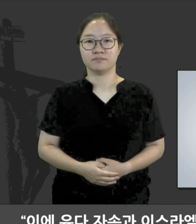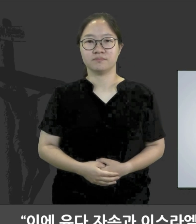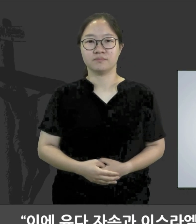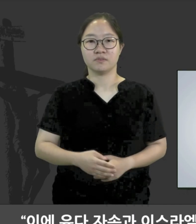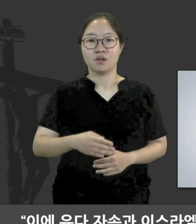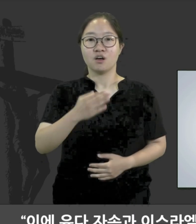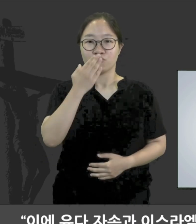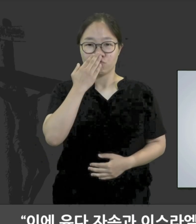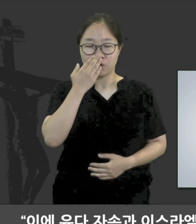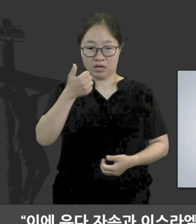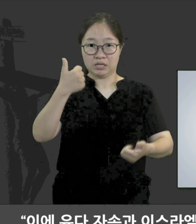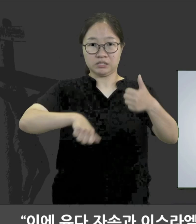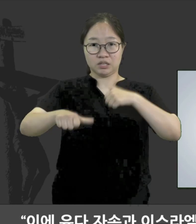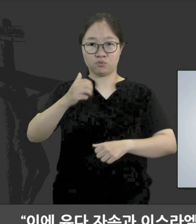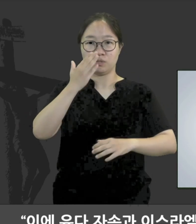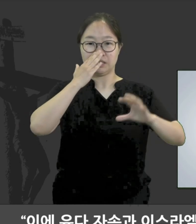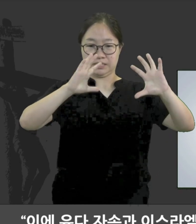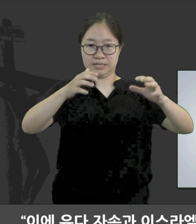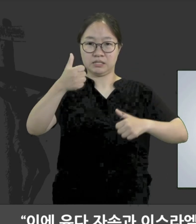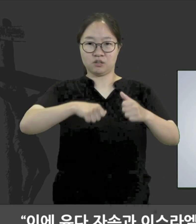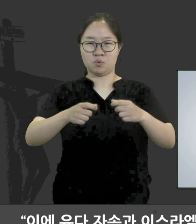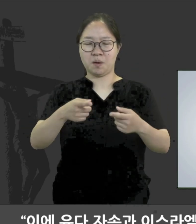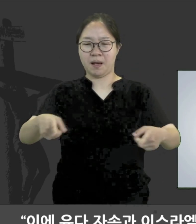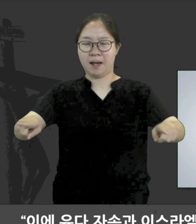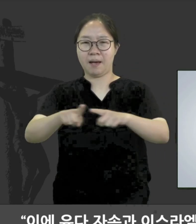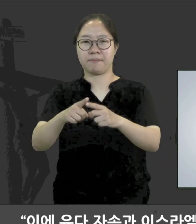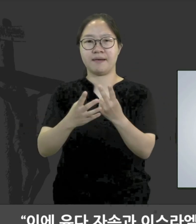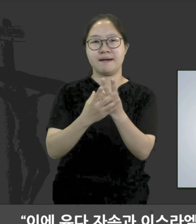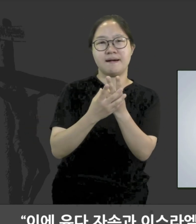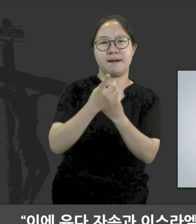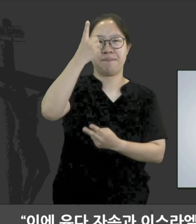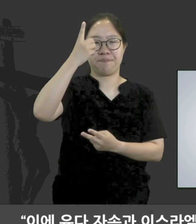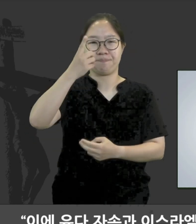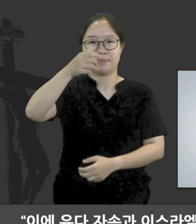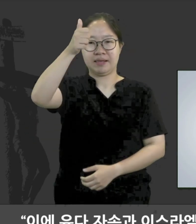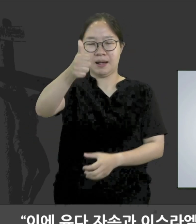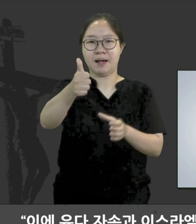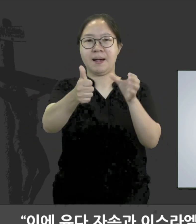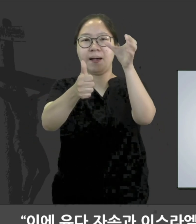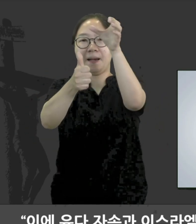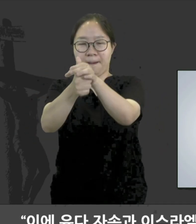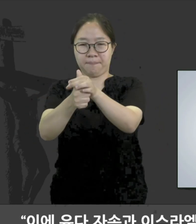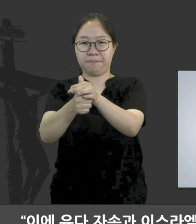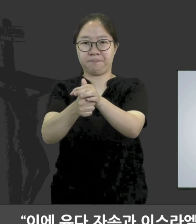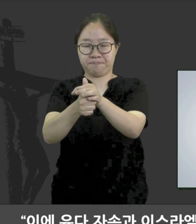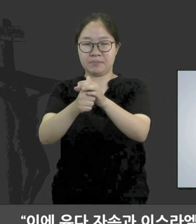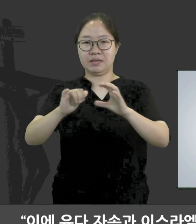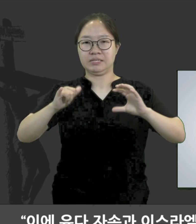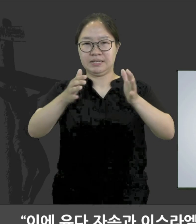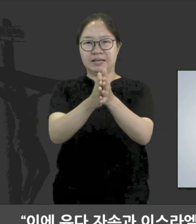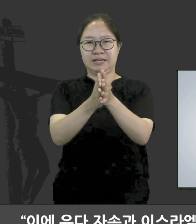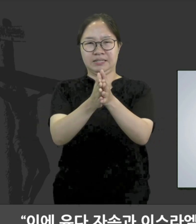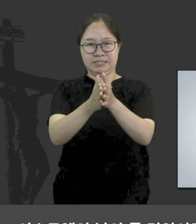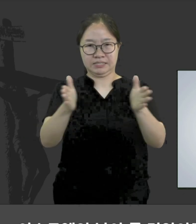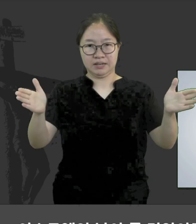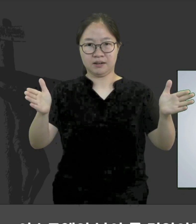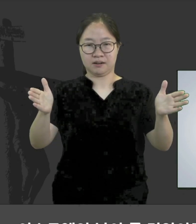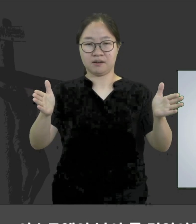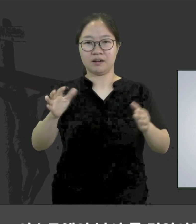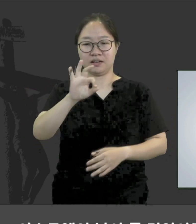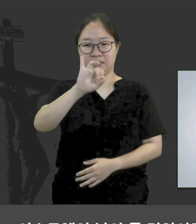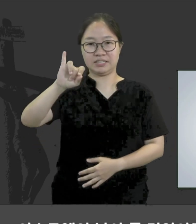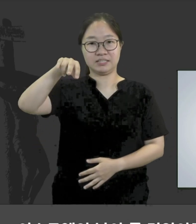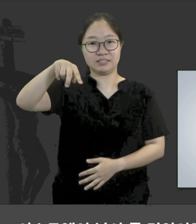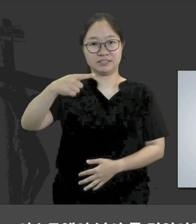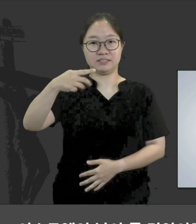유다 자손과 이스라엘 자손이 함께 모여 한 우두머리를 세우고 그 땅에서부터 올라오리니